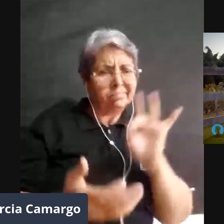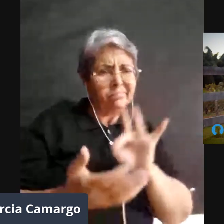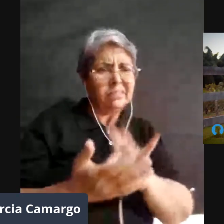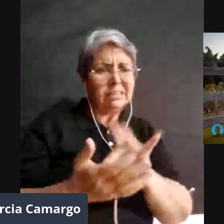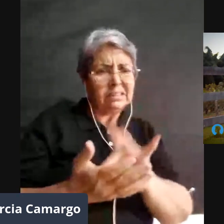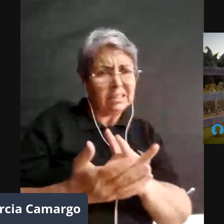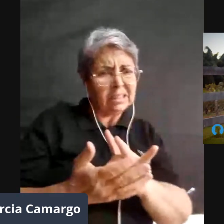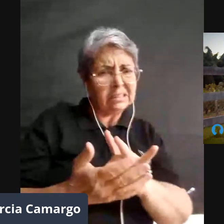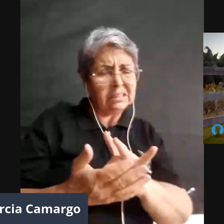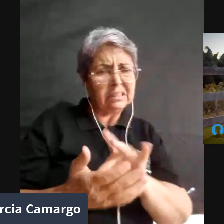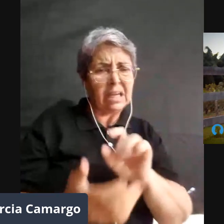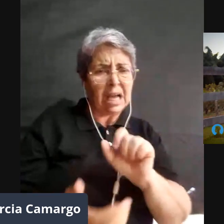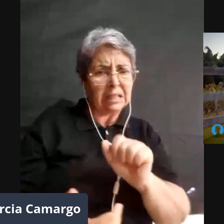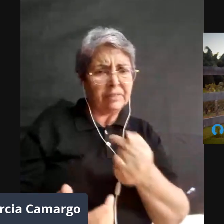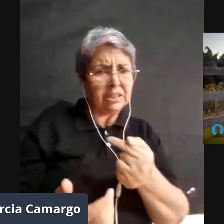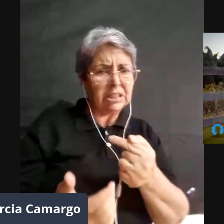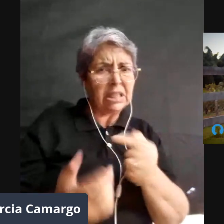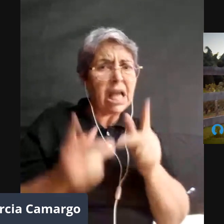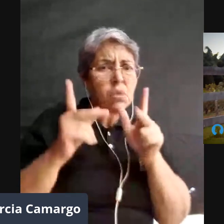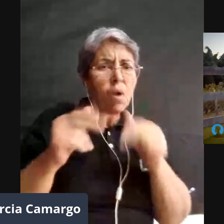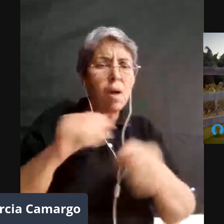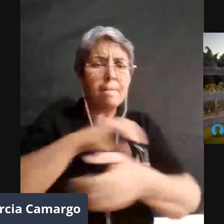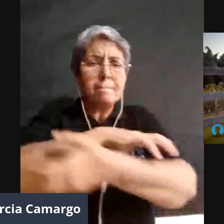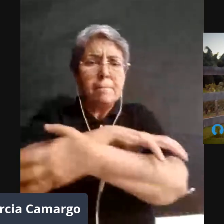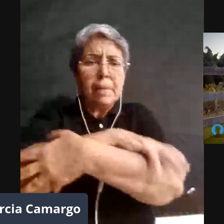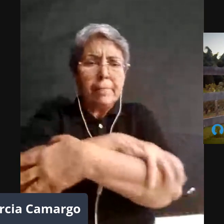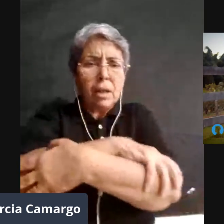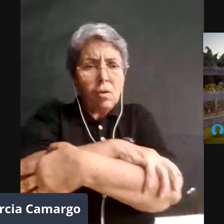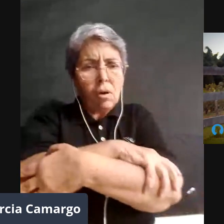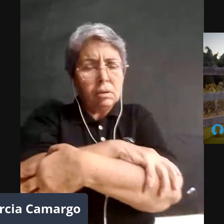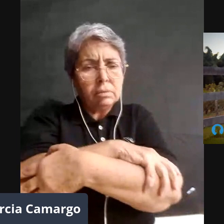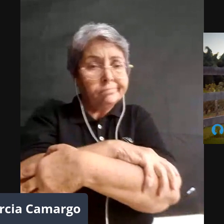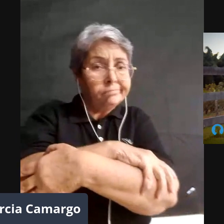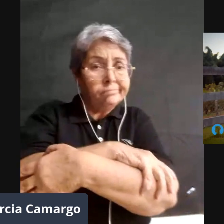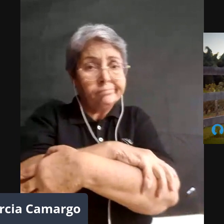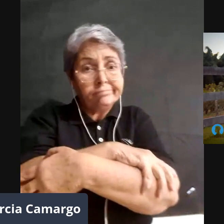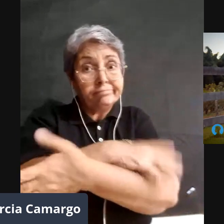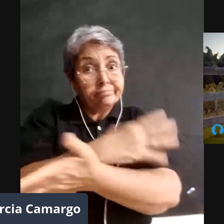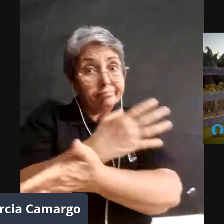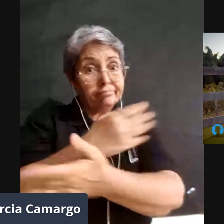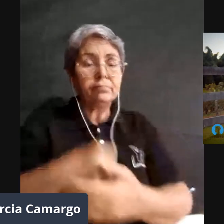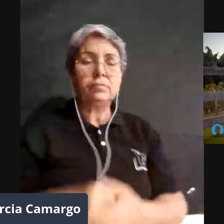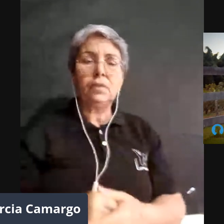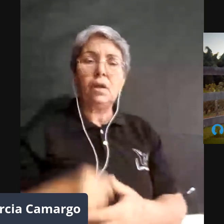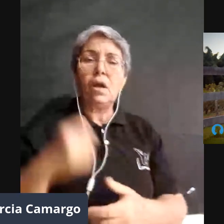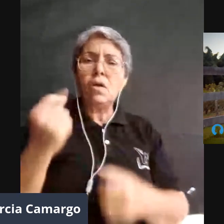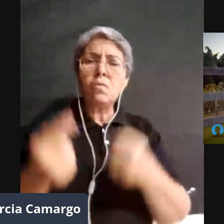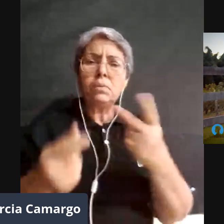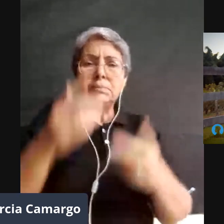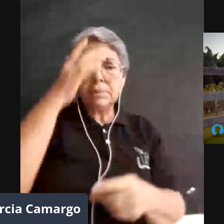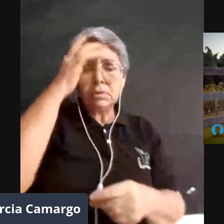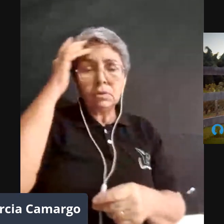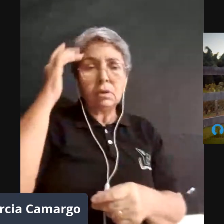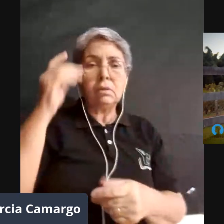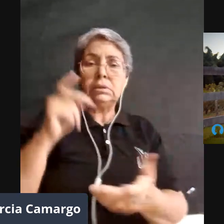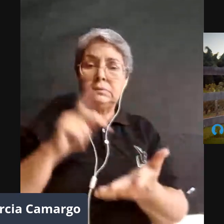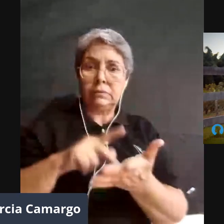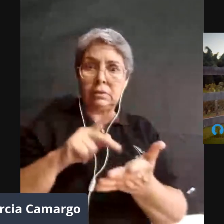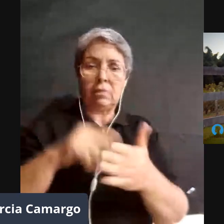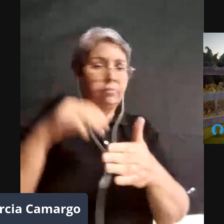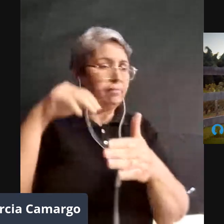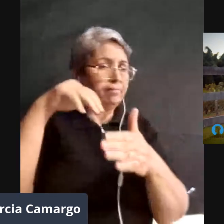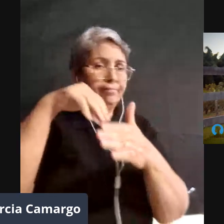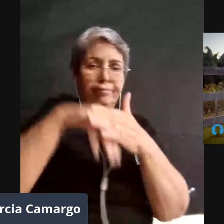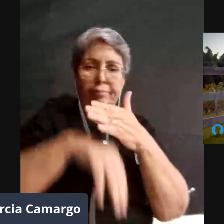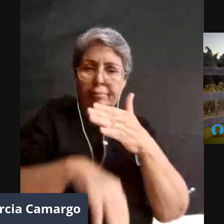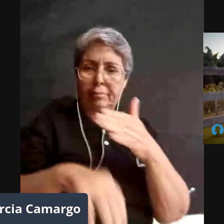alguma coisa de Babilônia. E outros tantos chegaram literalmente à conclusão de que a igreja realmente caiu, não tem mais